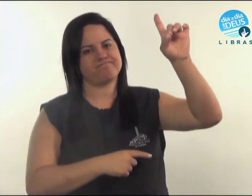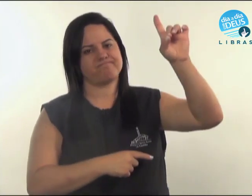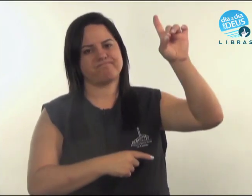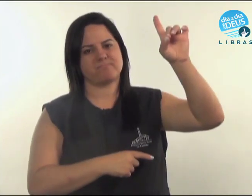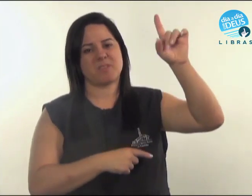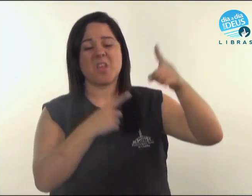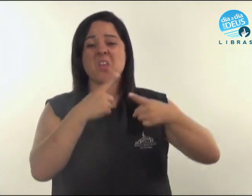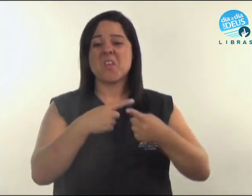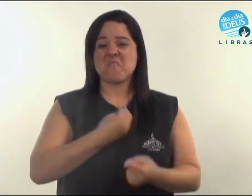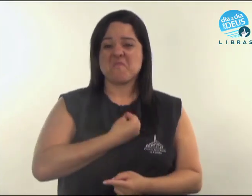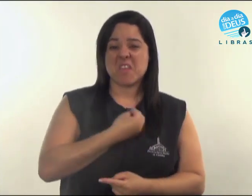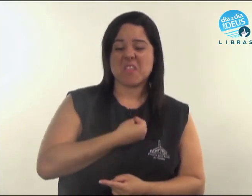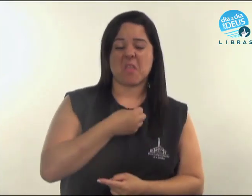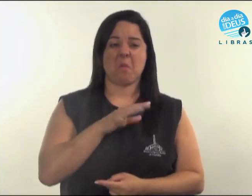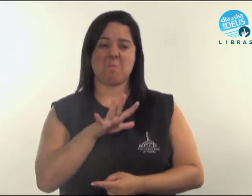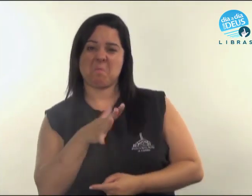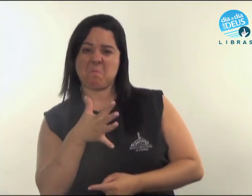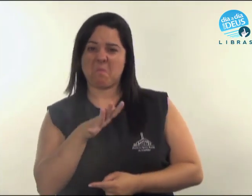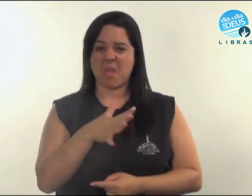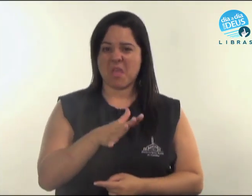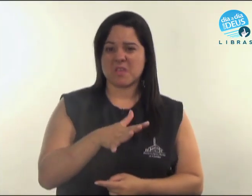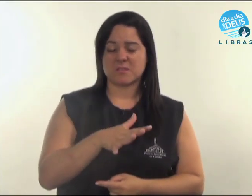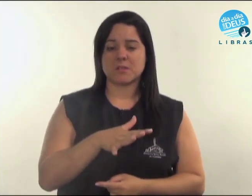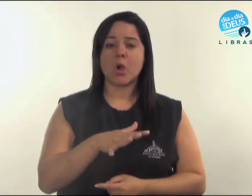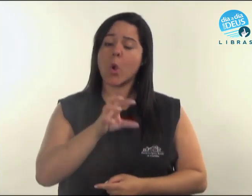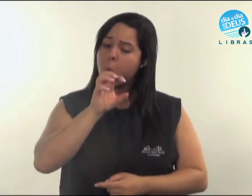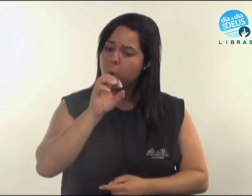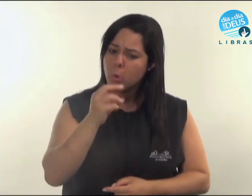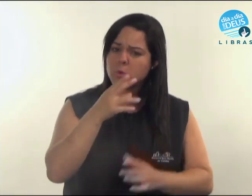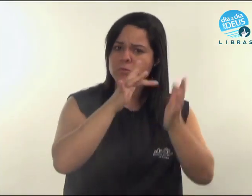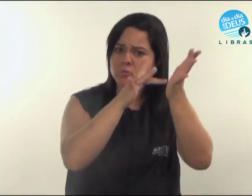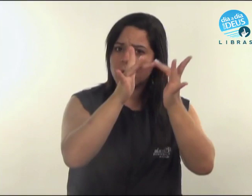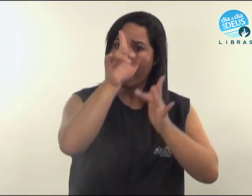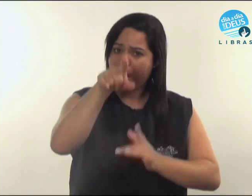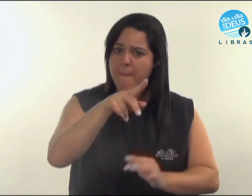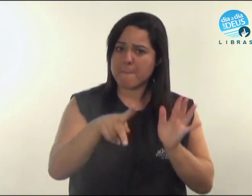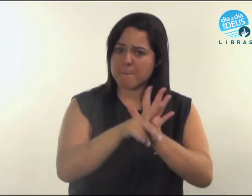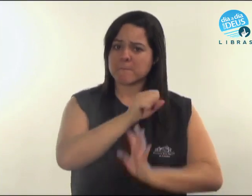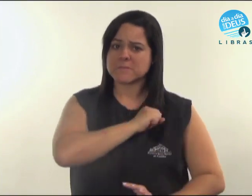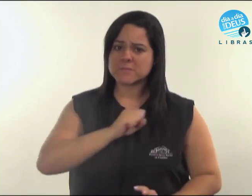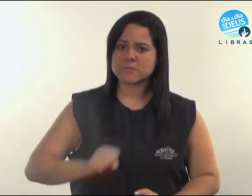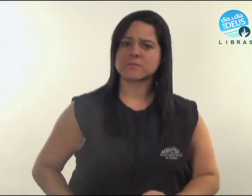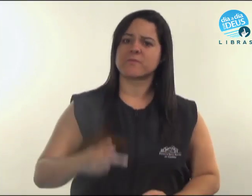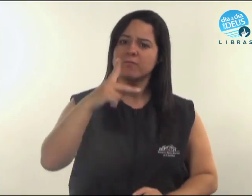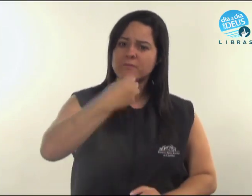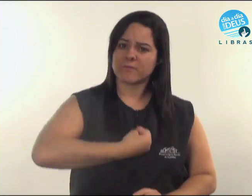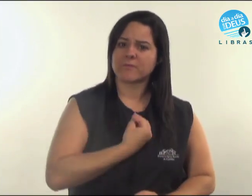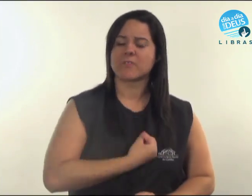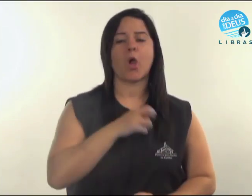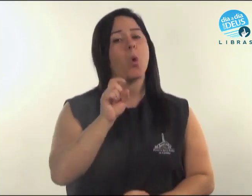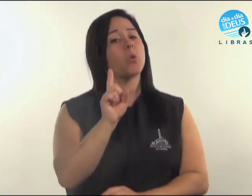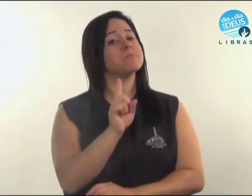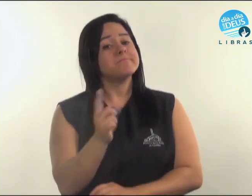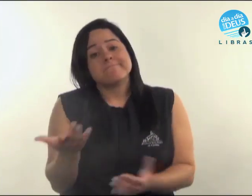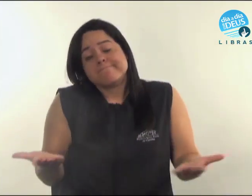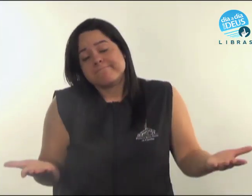Porque não dá para viver mais ou menos. Ou Jesus é Senhor da tua vida, ou Ele não é. Ou Ele tem